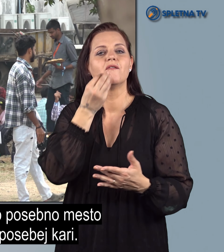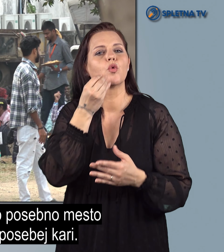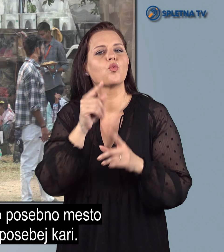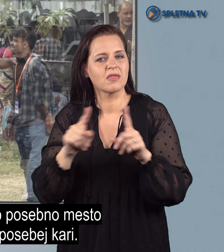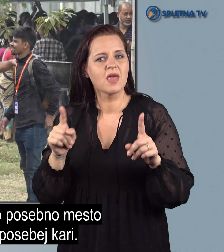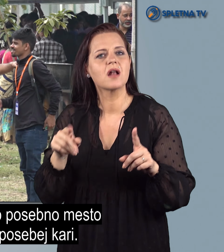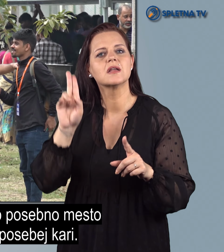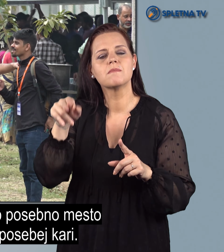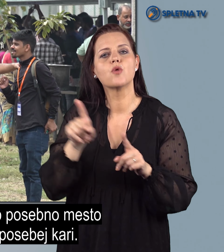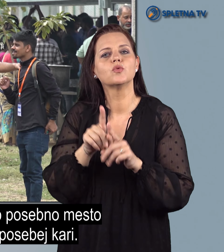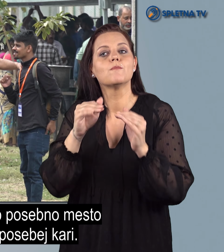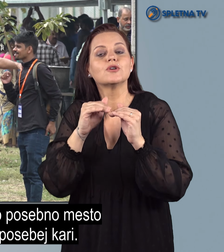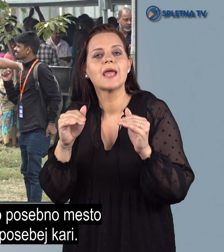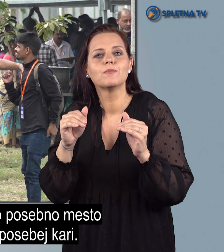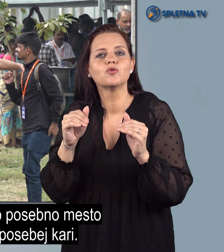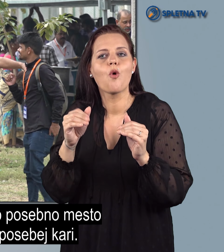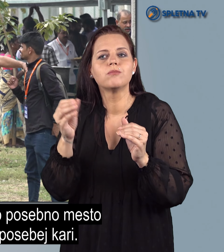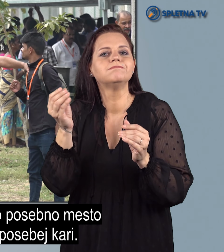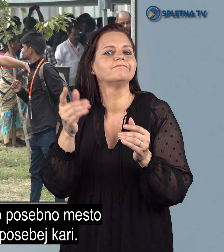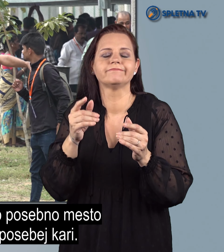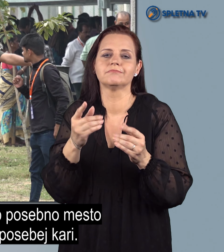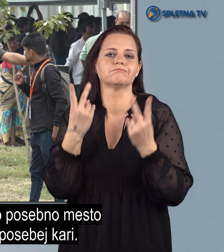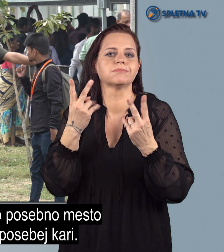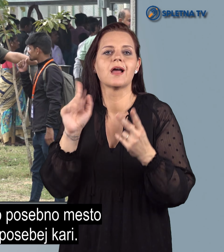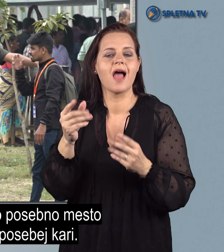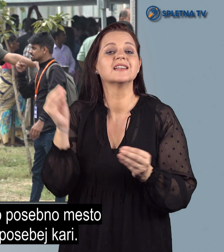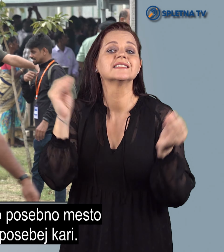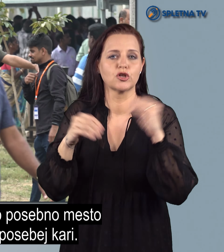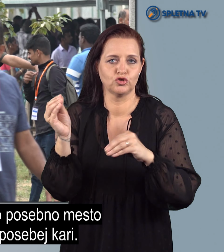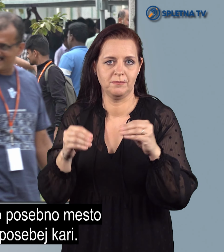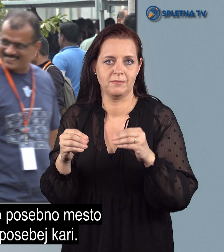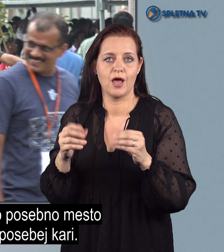V kulinariki imajo posebno mesto začimbe, še posebej kari.